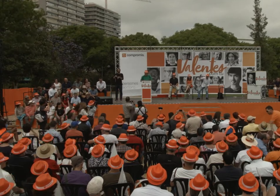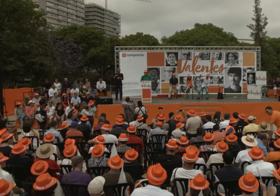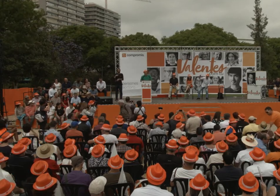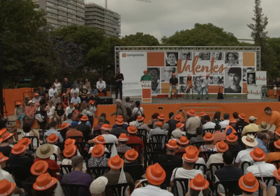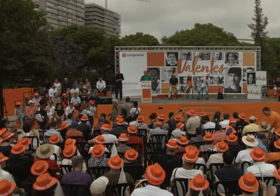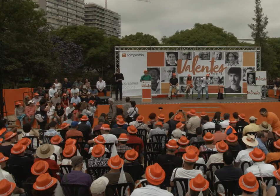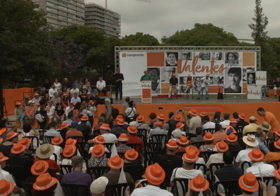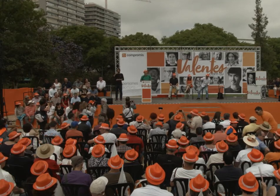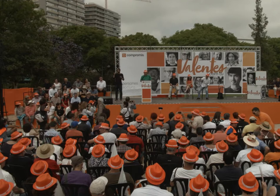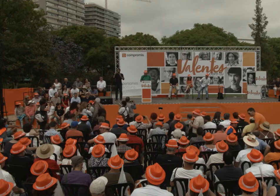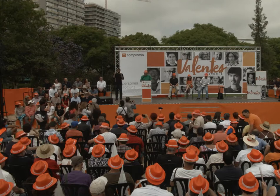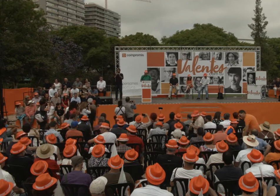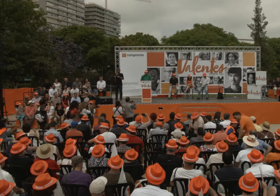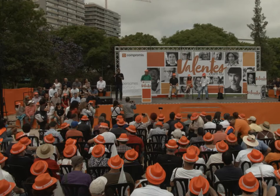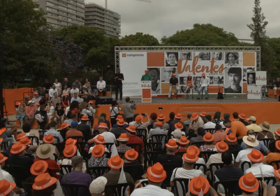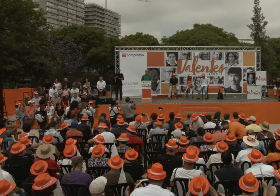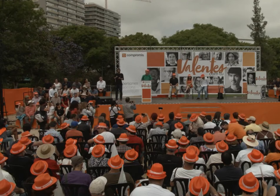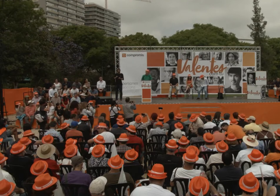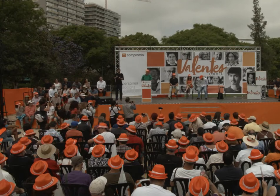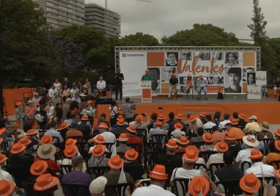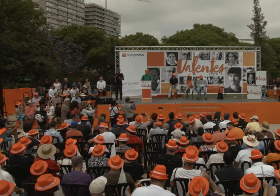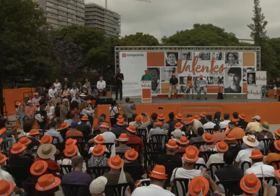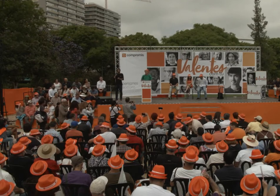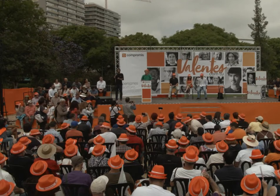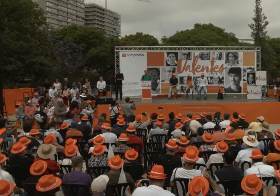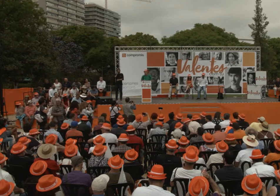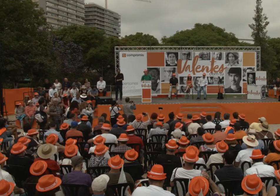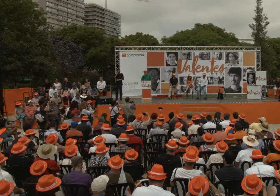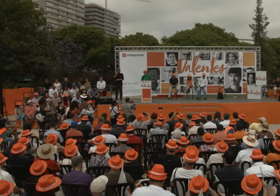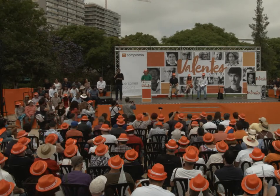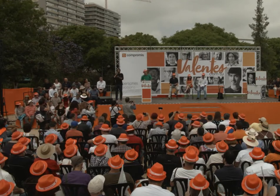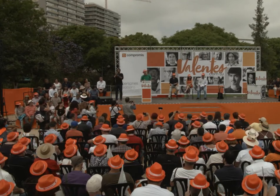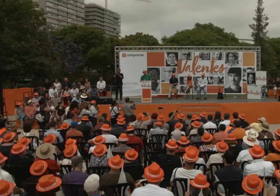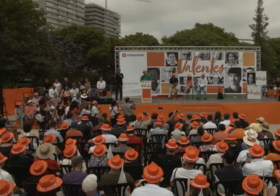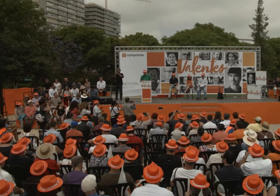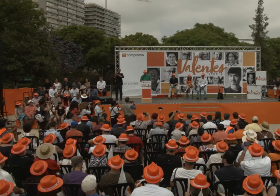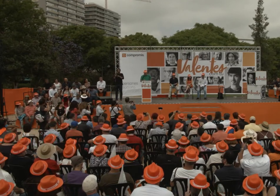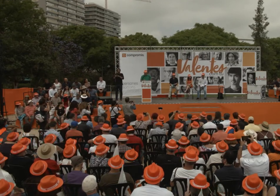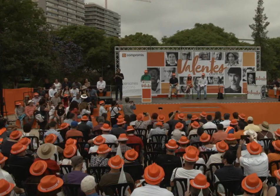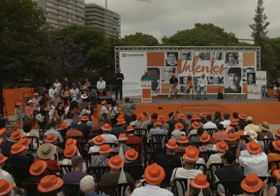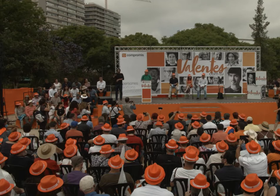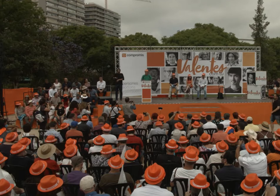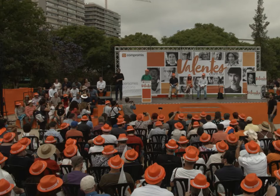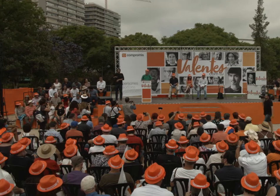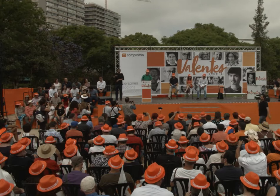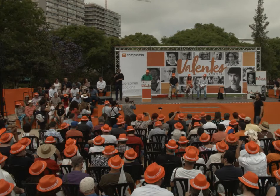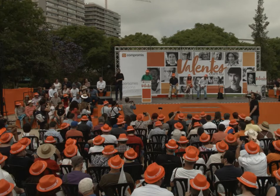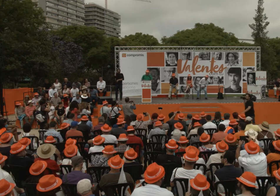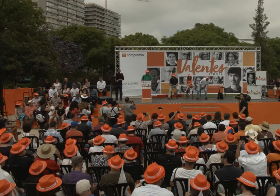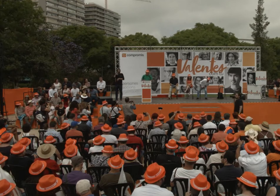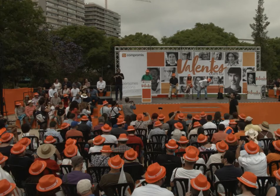d'acord que va ser el gran canvi polític el que es va produir en aquelles eleccions municipals